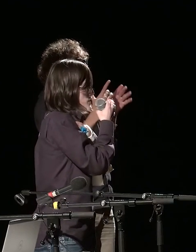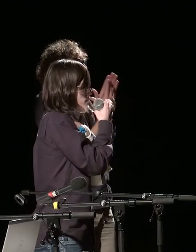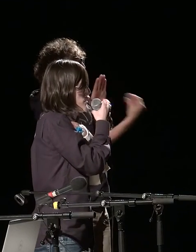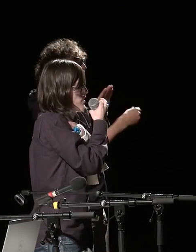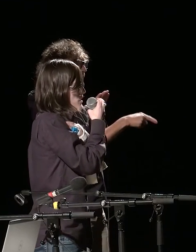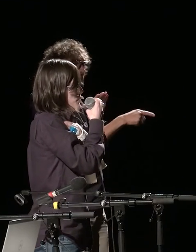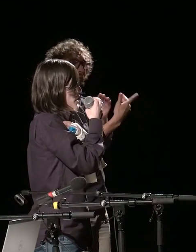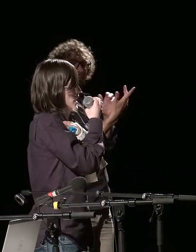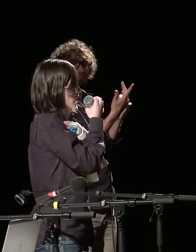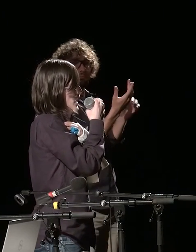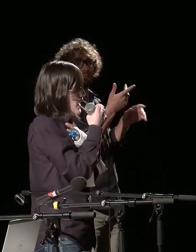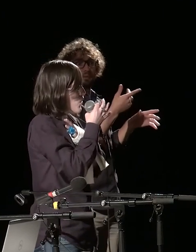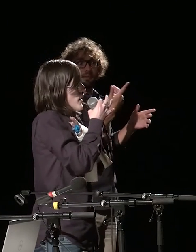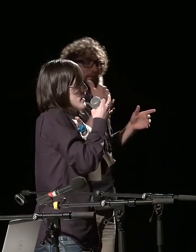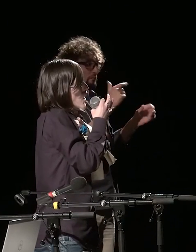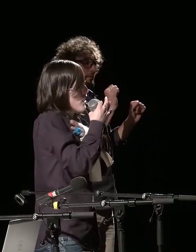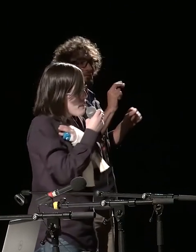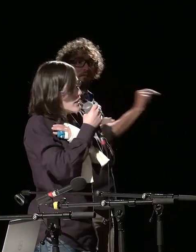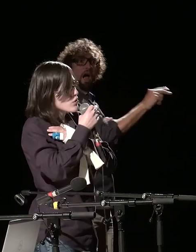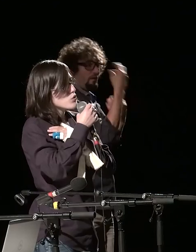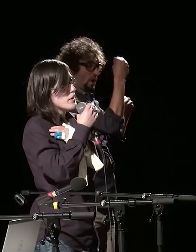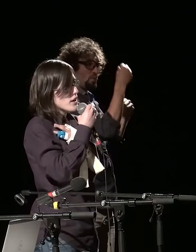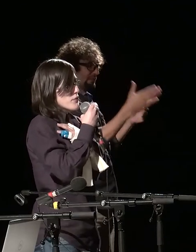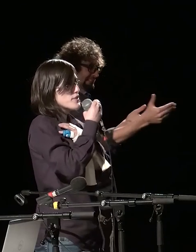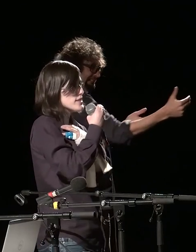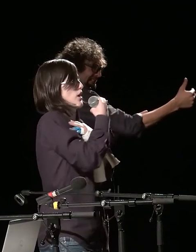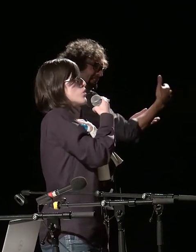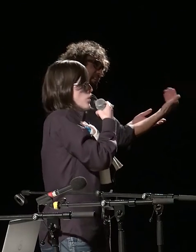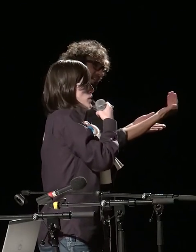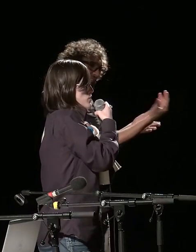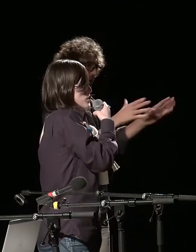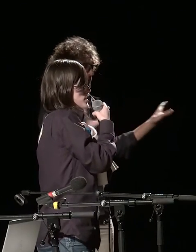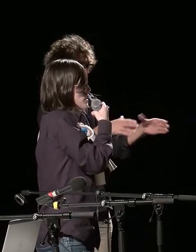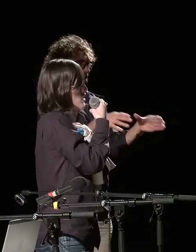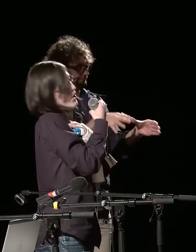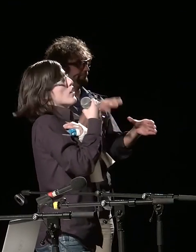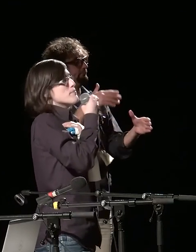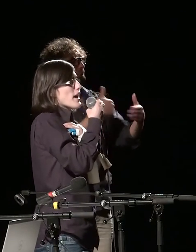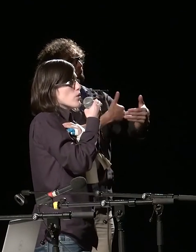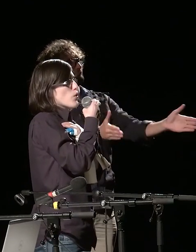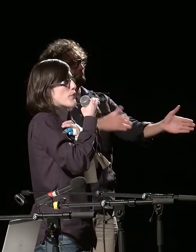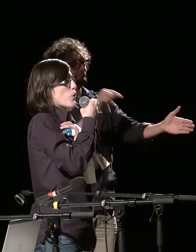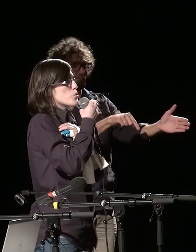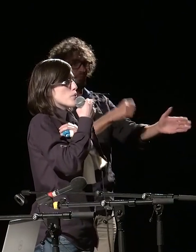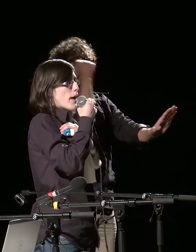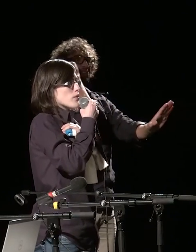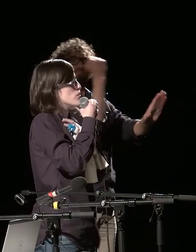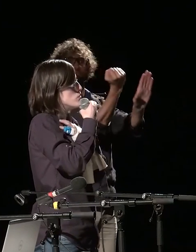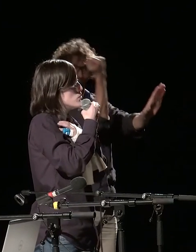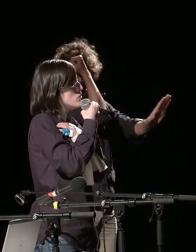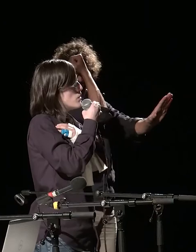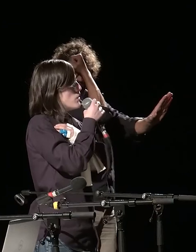dehors de la société. Et en les parquant de manière physique en dehors de la société, en les marquant au fer rouge